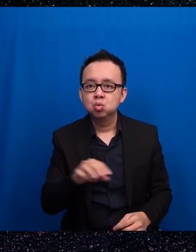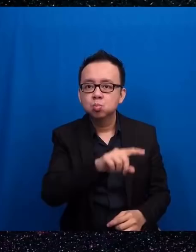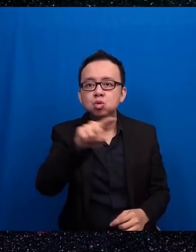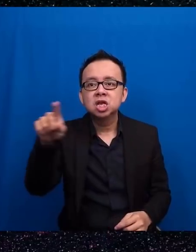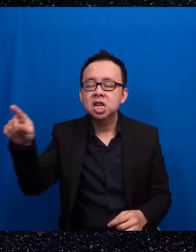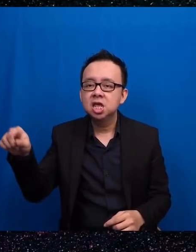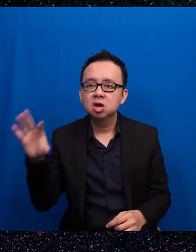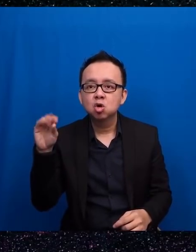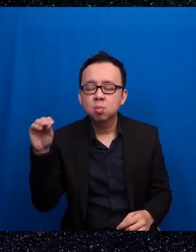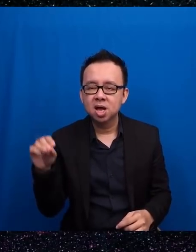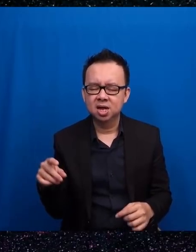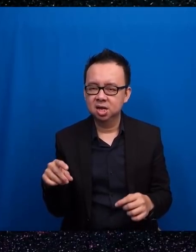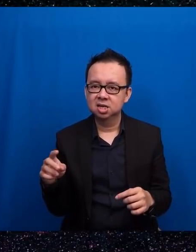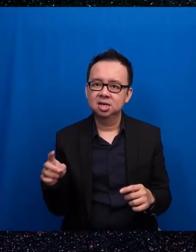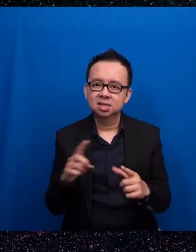Perdalam ilmu.